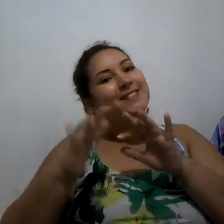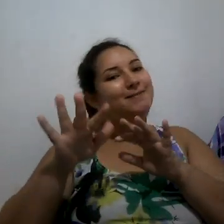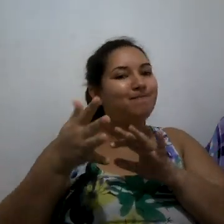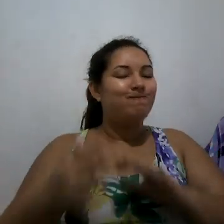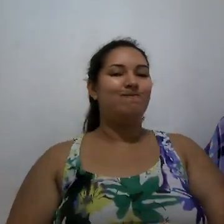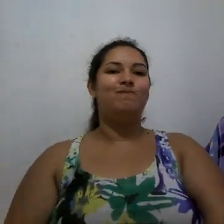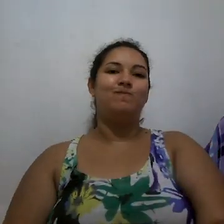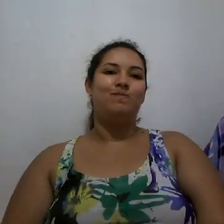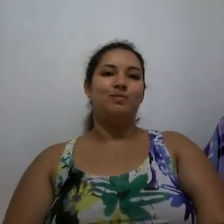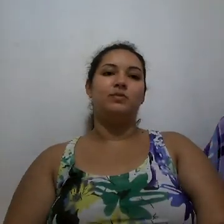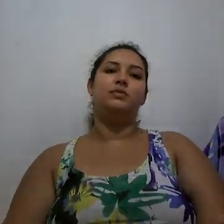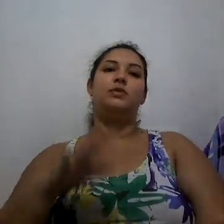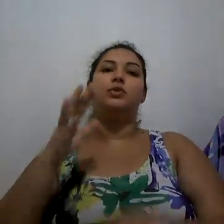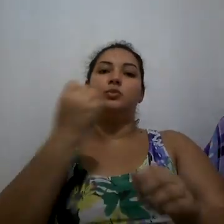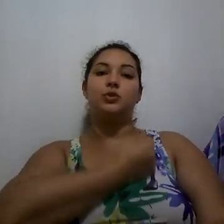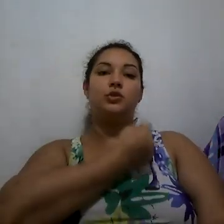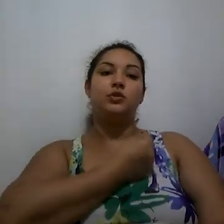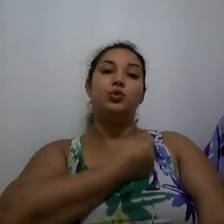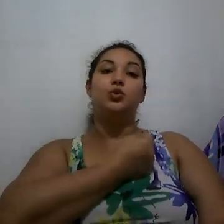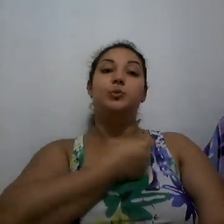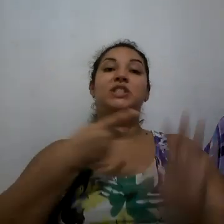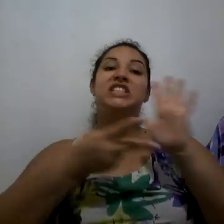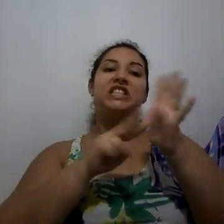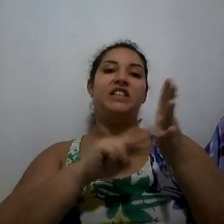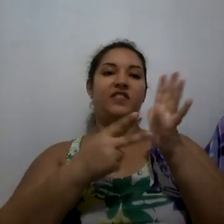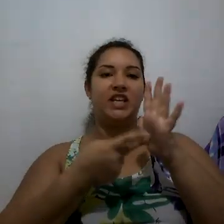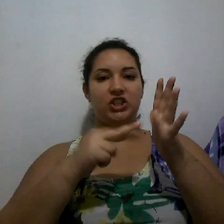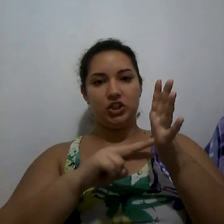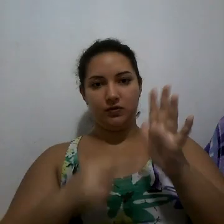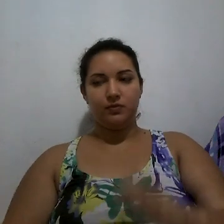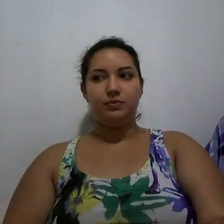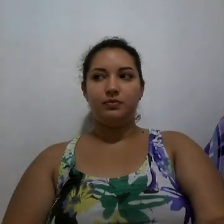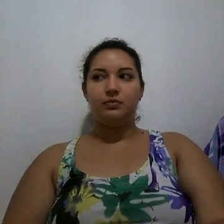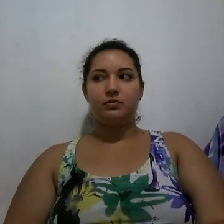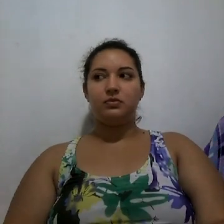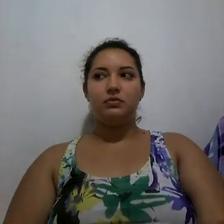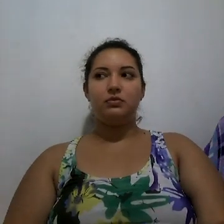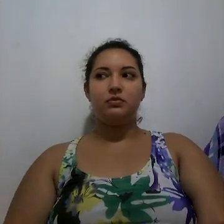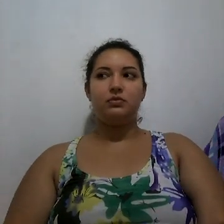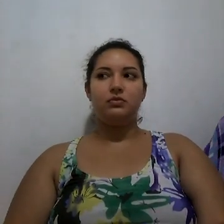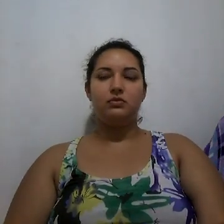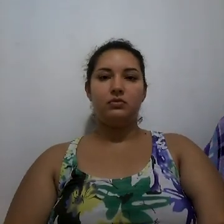sobre algarismos significativos, ok? Então o que é algarismo significativo,